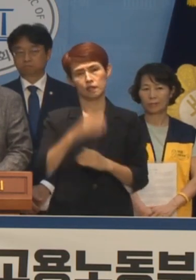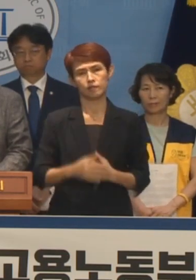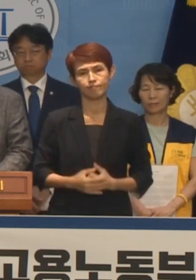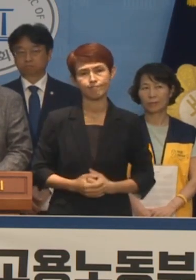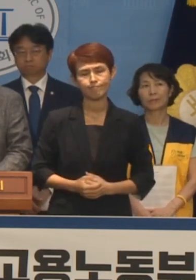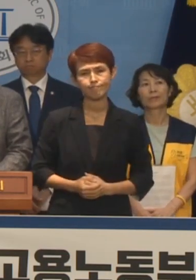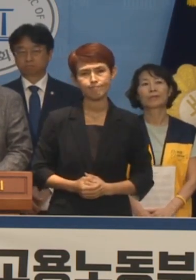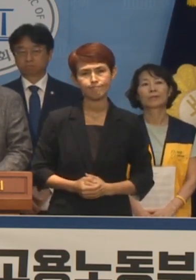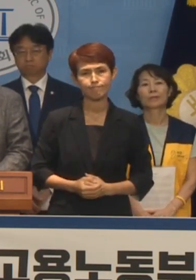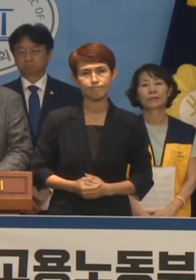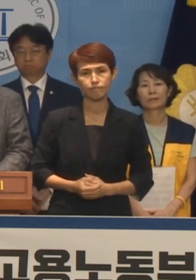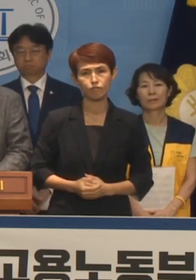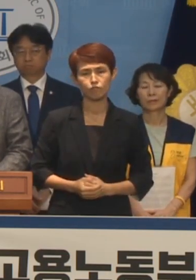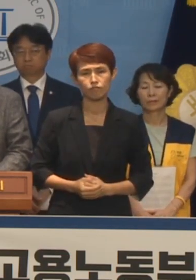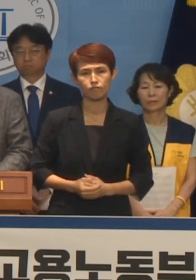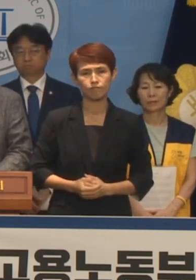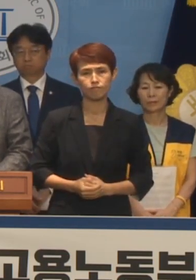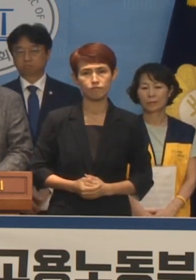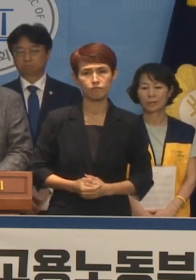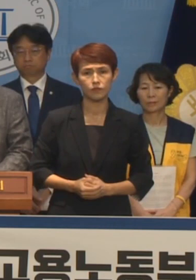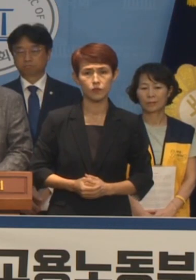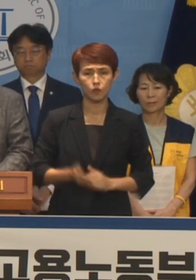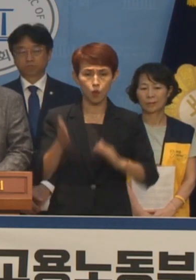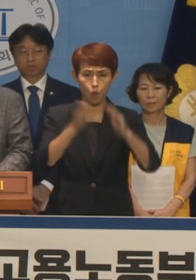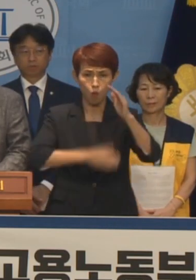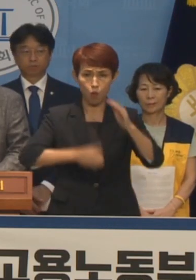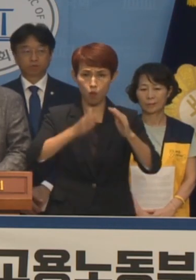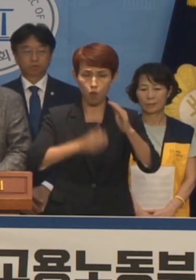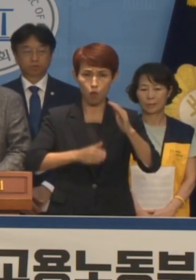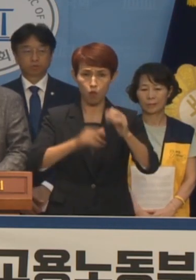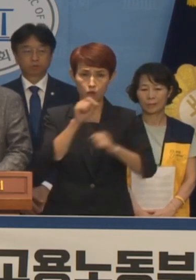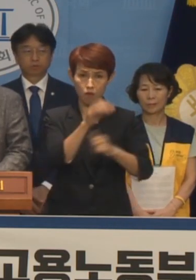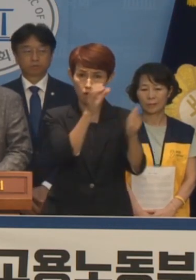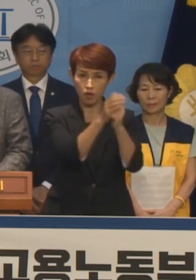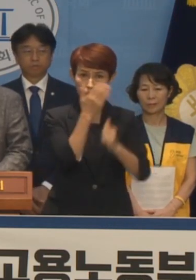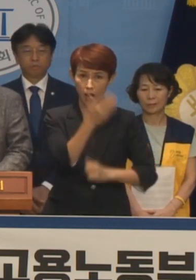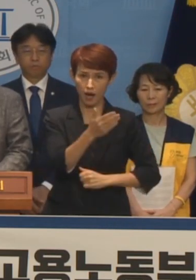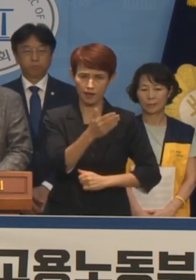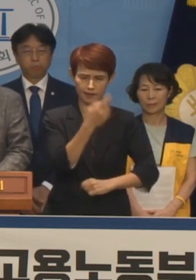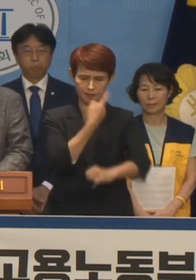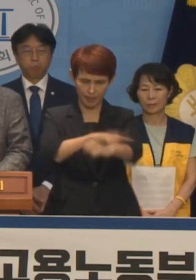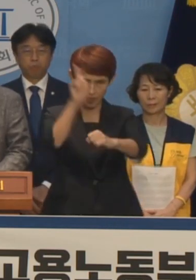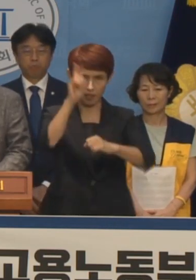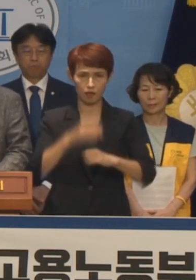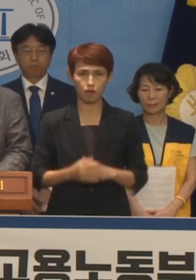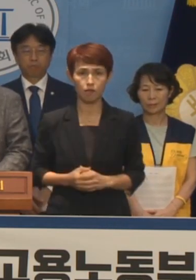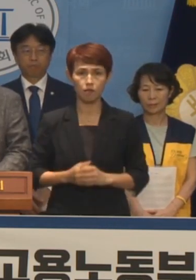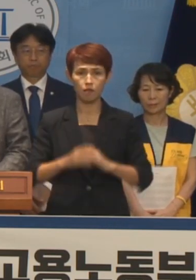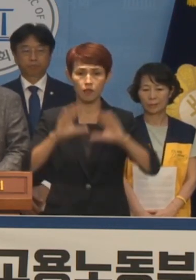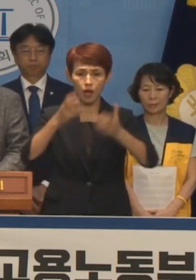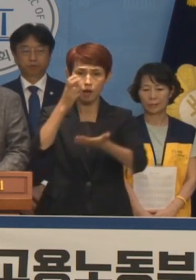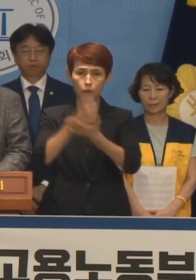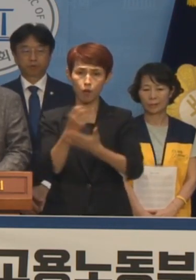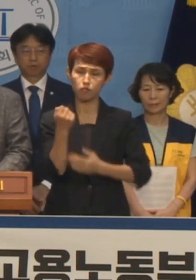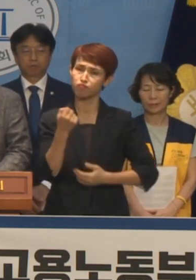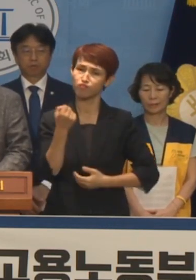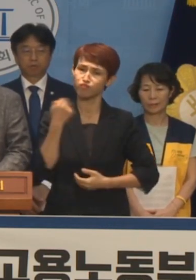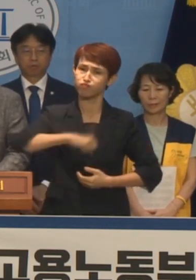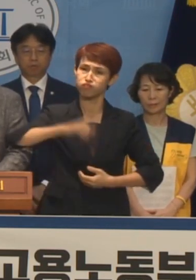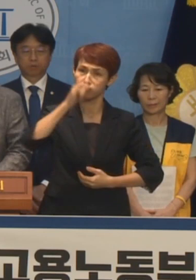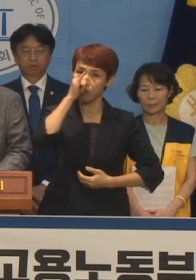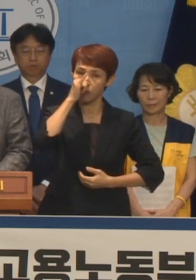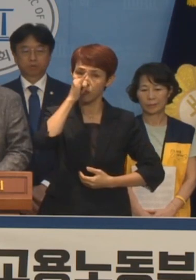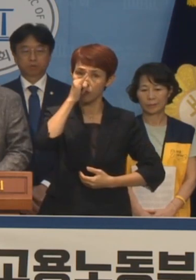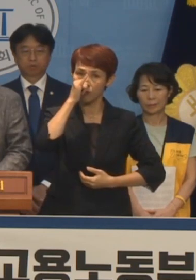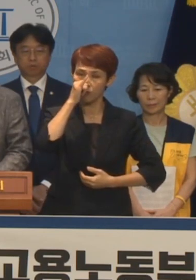되풀이했습니다. 당연히 공직을 맡을 자격이 없는 인물입니다. 헌법을 부정하는 사람을 반헌법 세력이라고 부르죠.